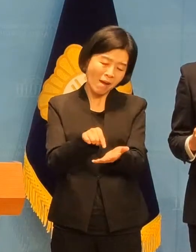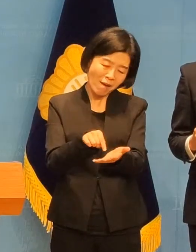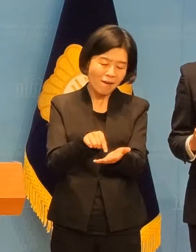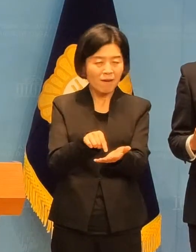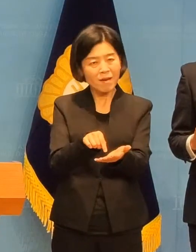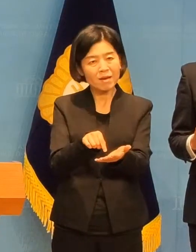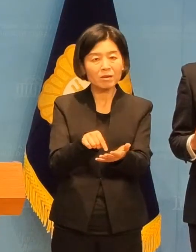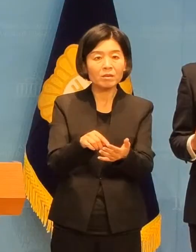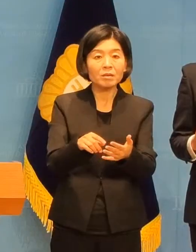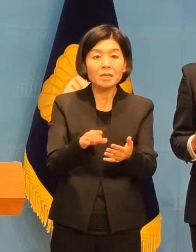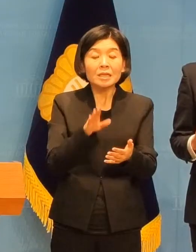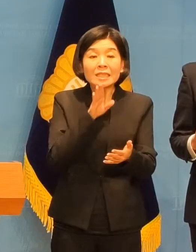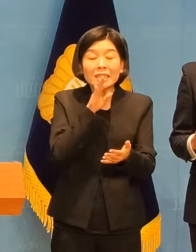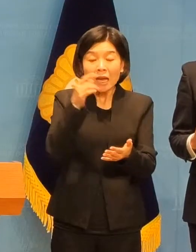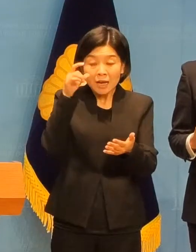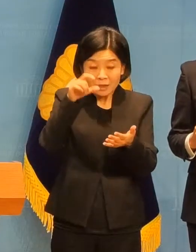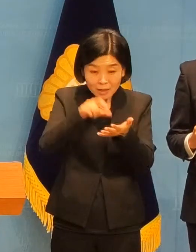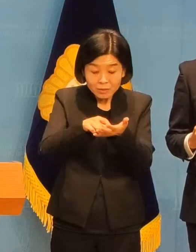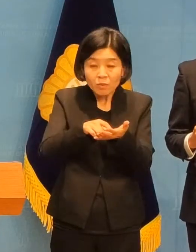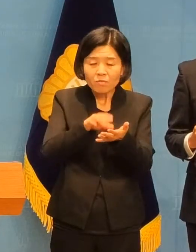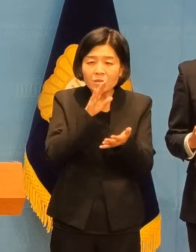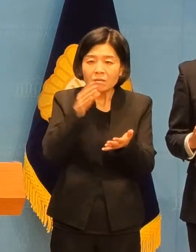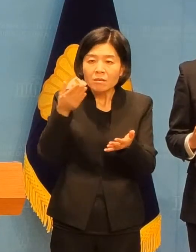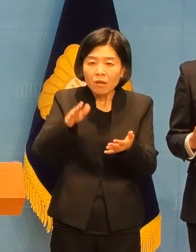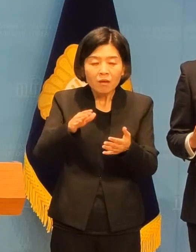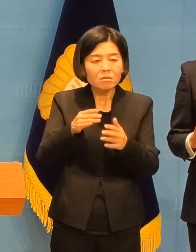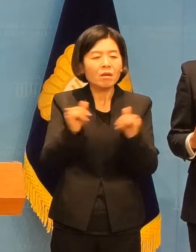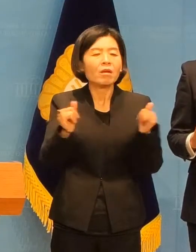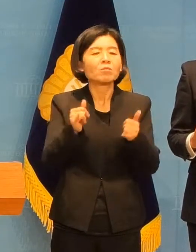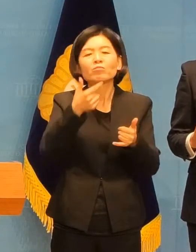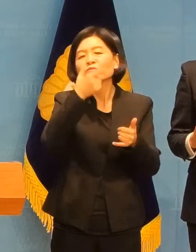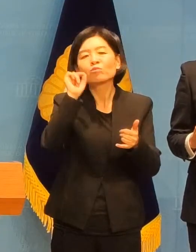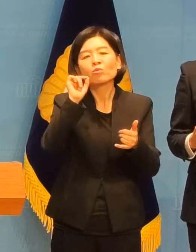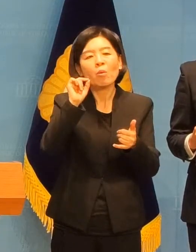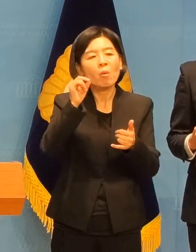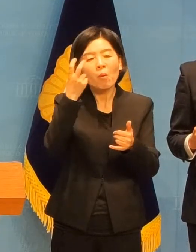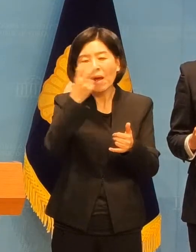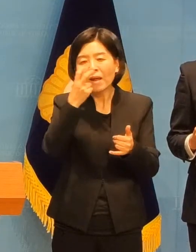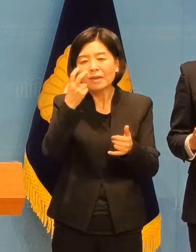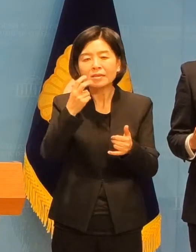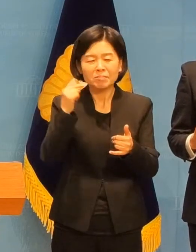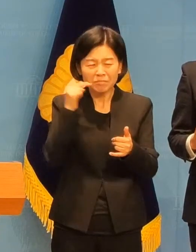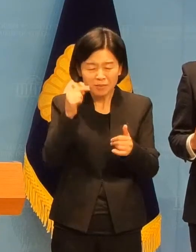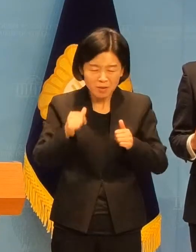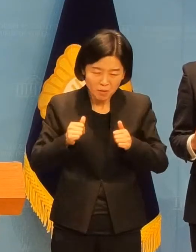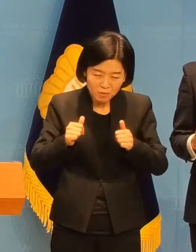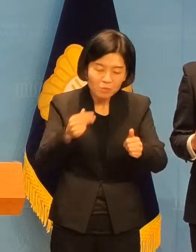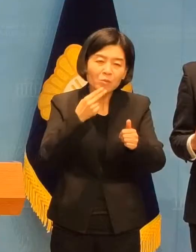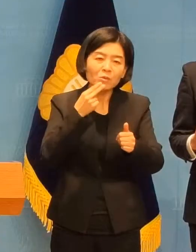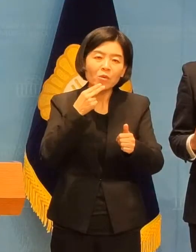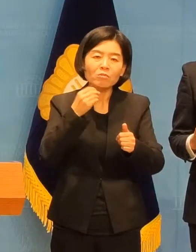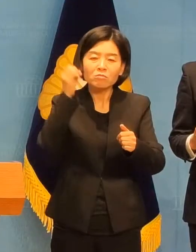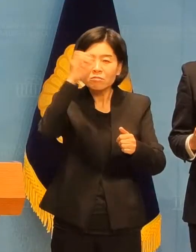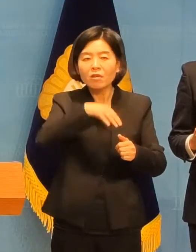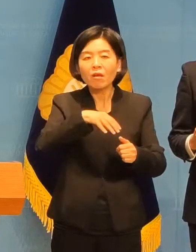권한이 있음에도 인력 부족과 관리 의지 부재로 사실상 손을 놓고